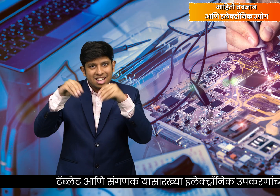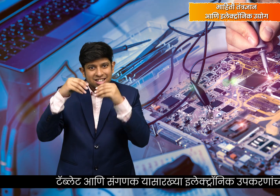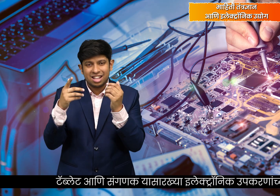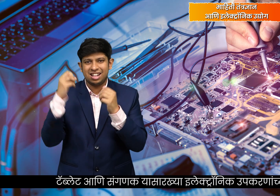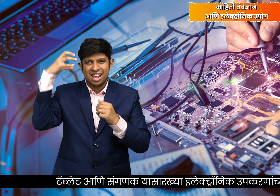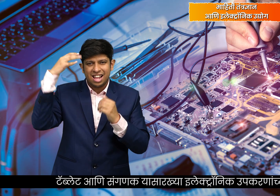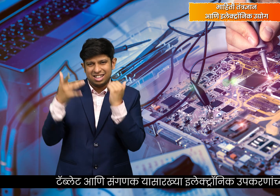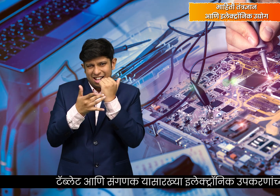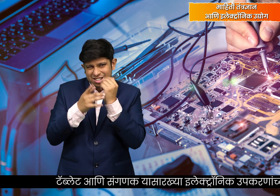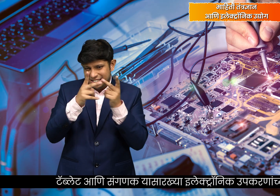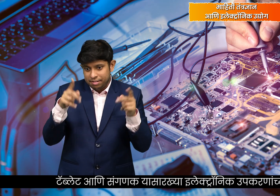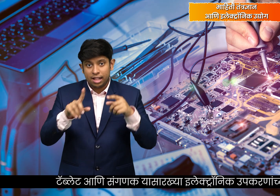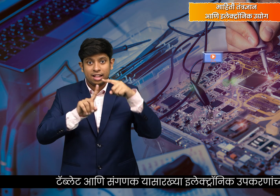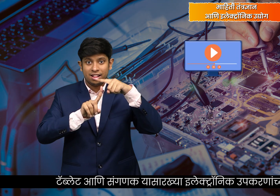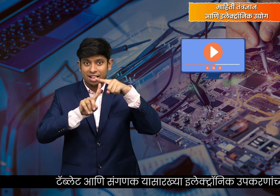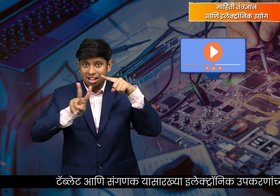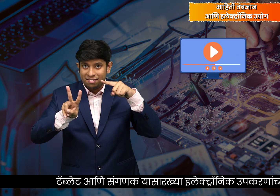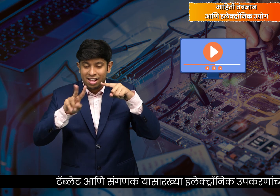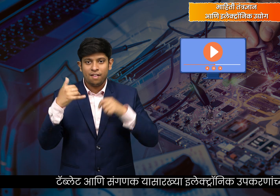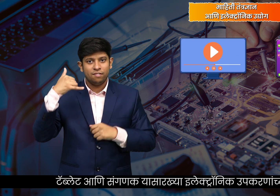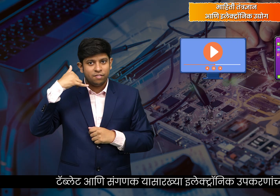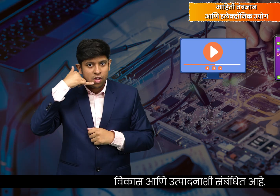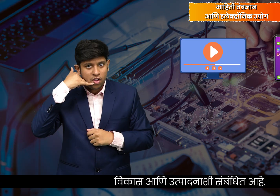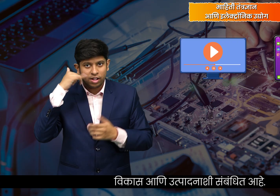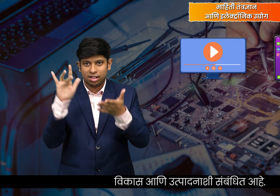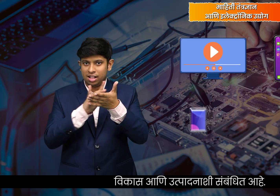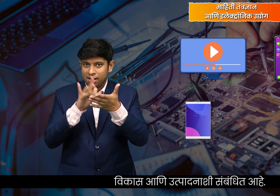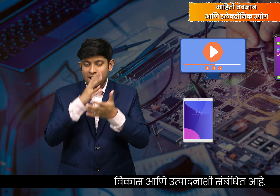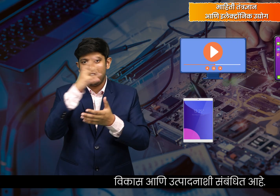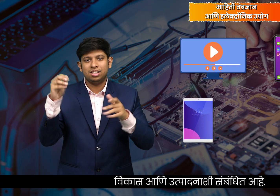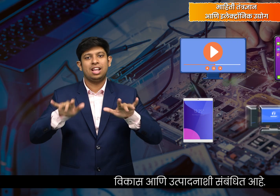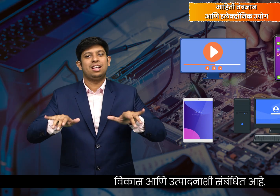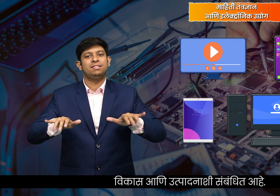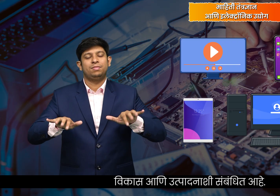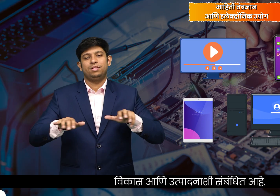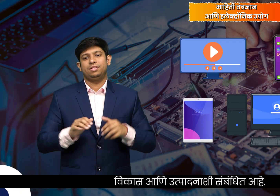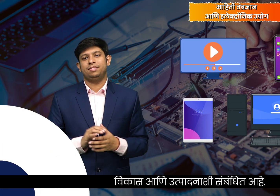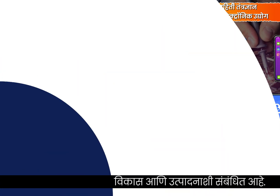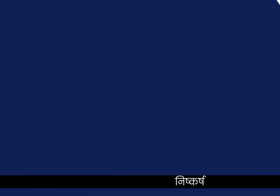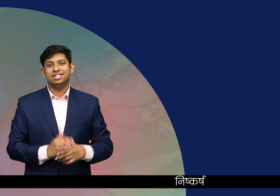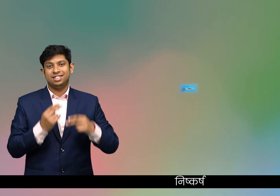संगणक यासारख्या इलेक्ट्रॉनिक उपकरणांच्या डिझाईन, विकास आणि उत्पादनाशी संबंध आहे.